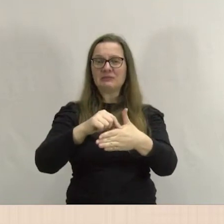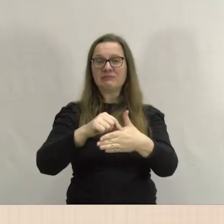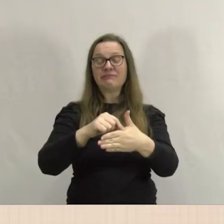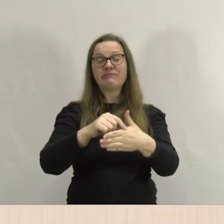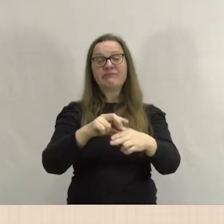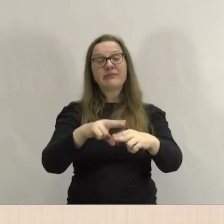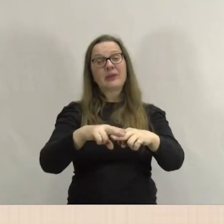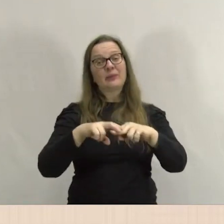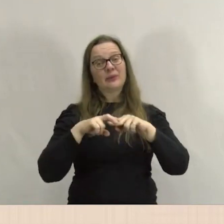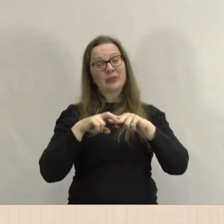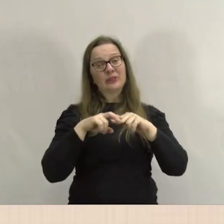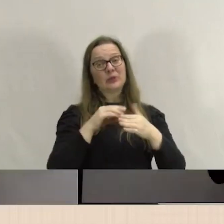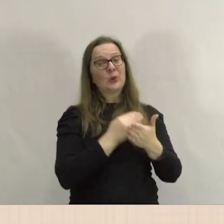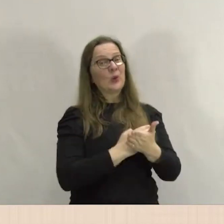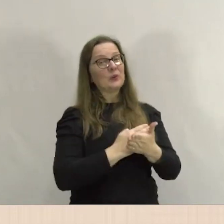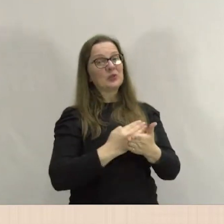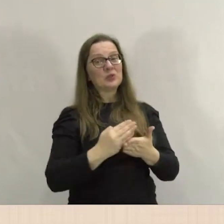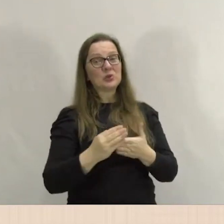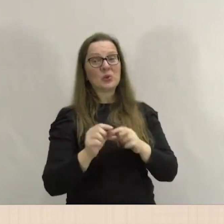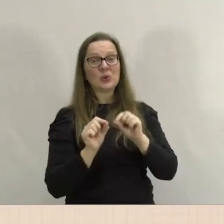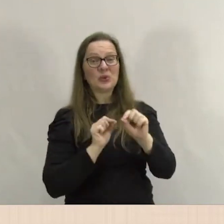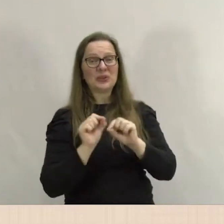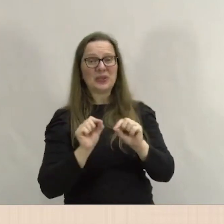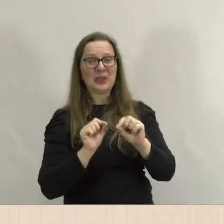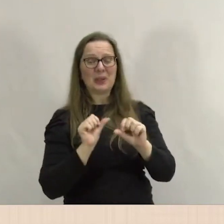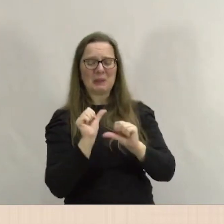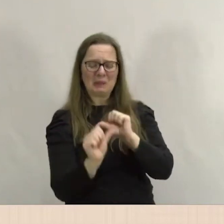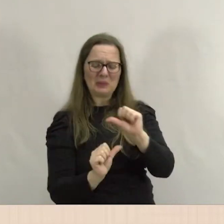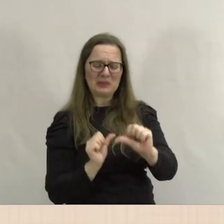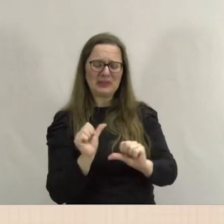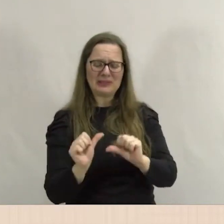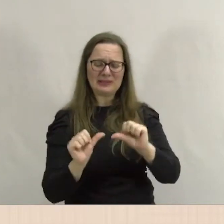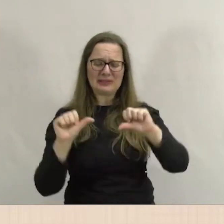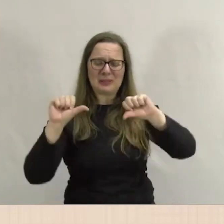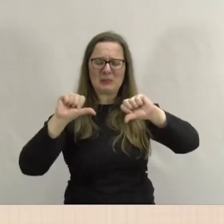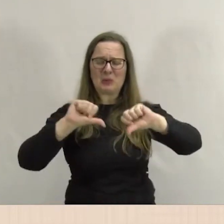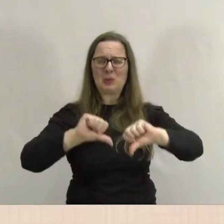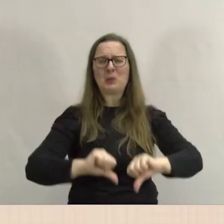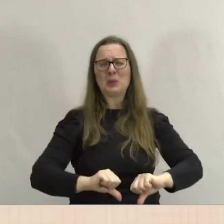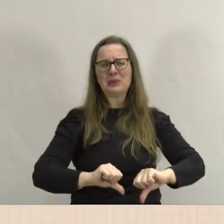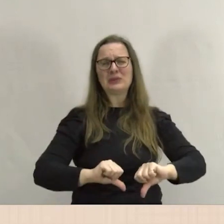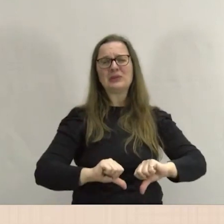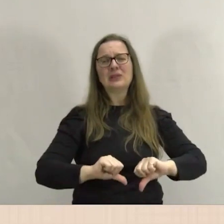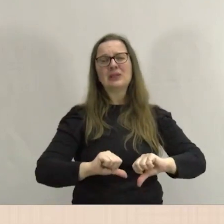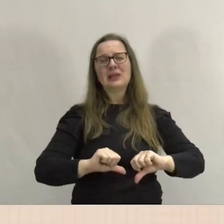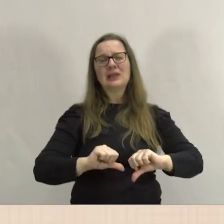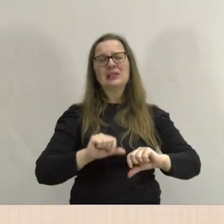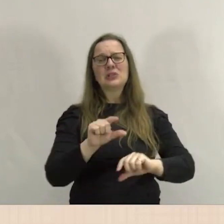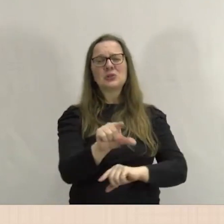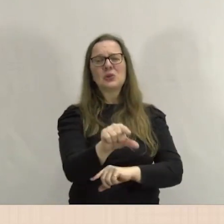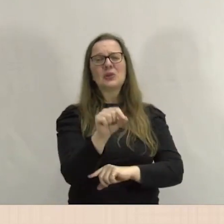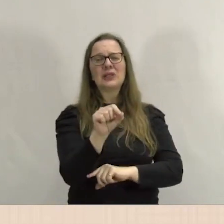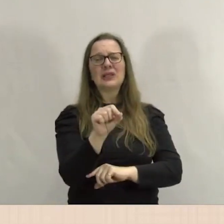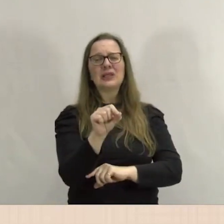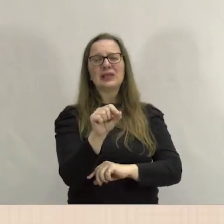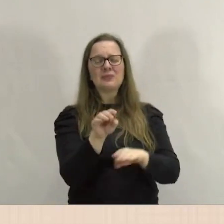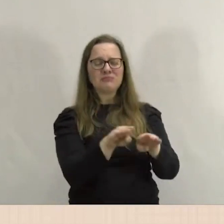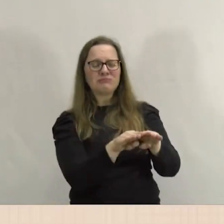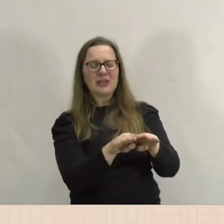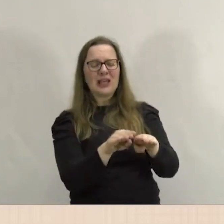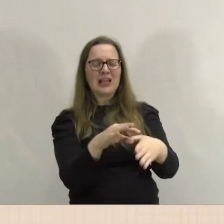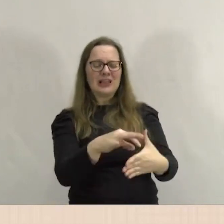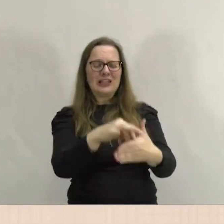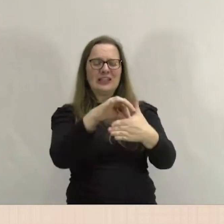Sutilmente foi introduzida a hierarquia na igreja, a qual trouxe muitos danos à igreja. Está na